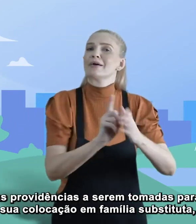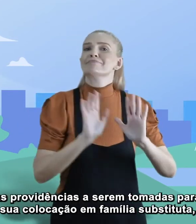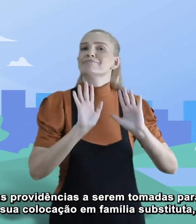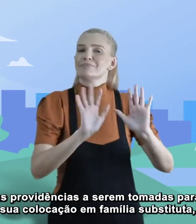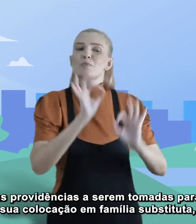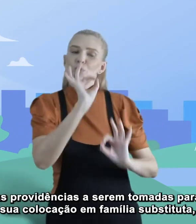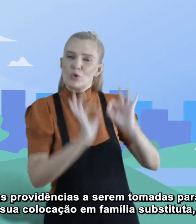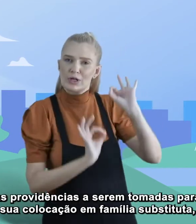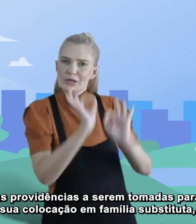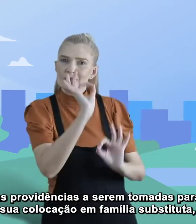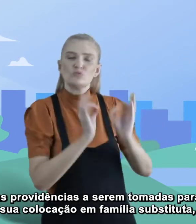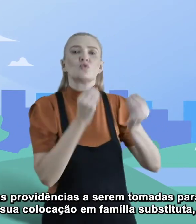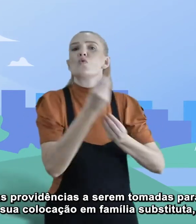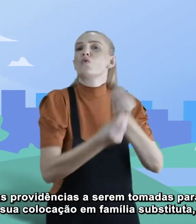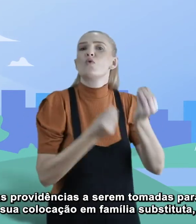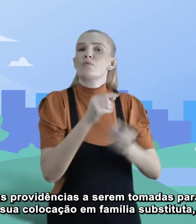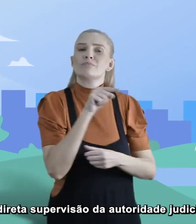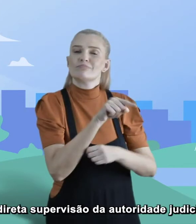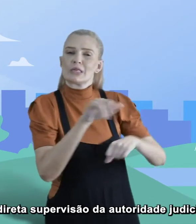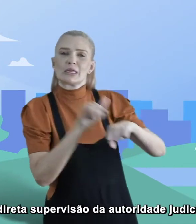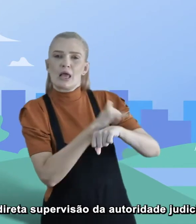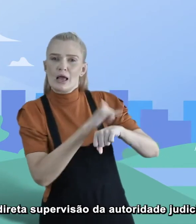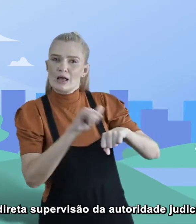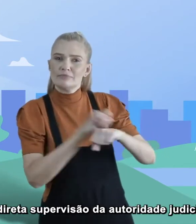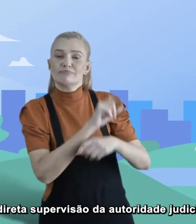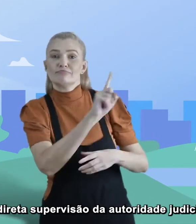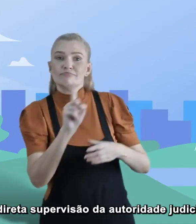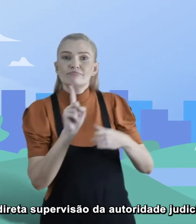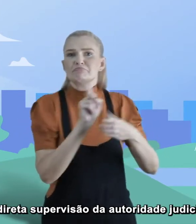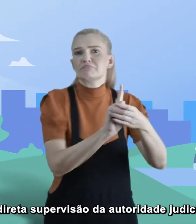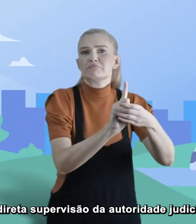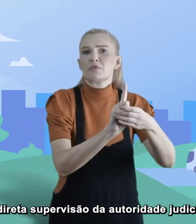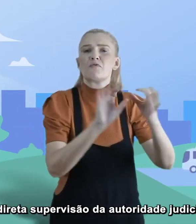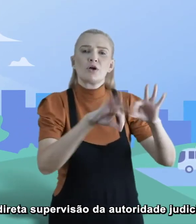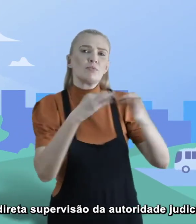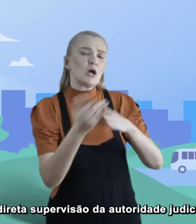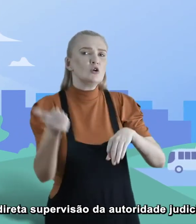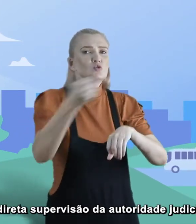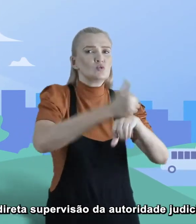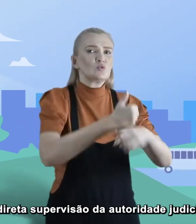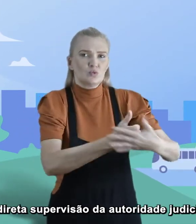sua colocação em família substituta, sob direta supervisão da autoridade judiciária.